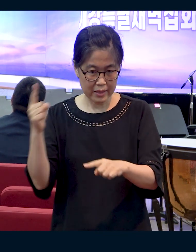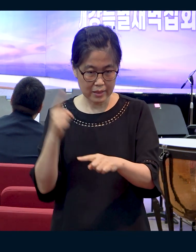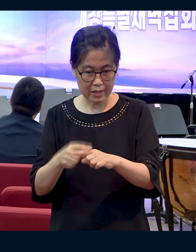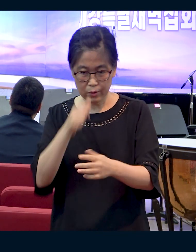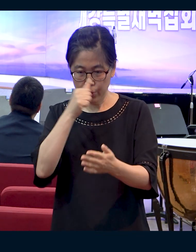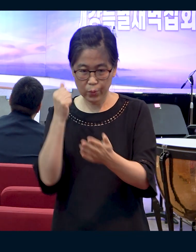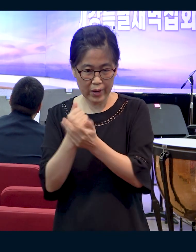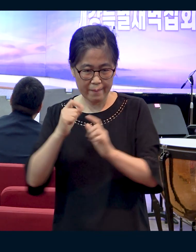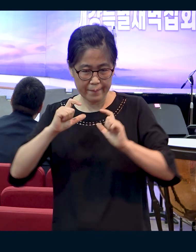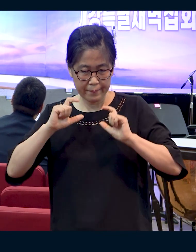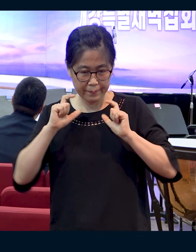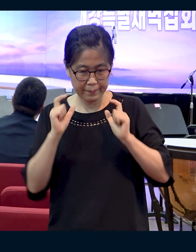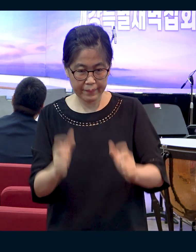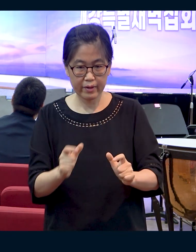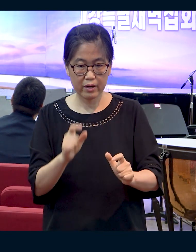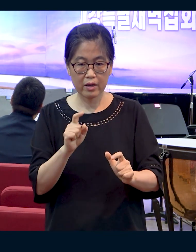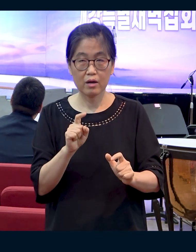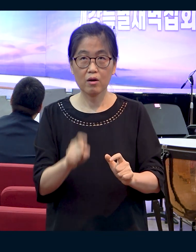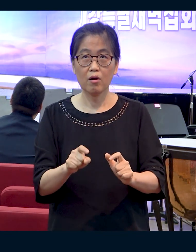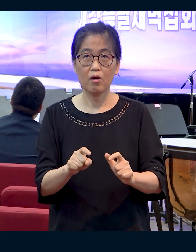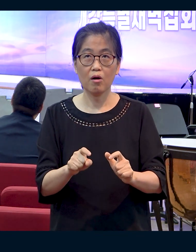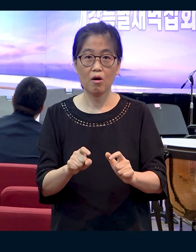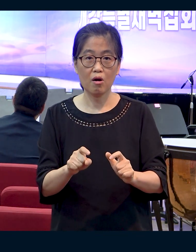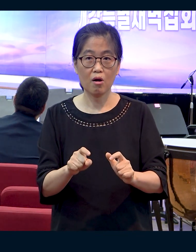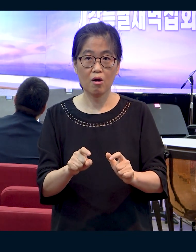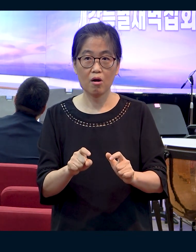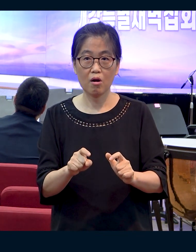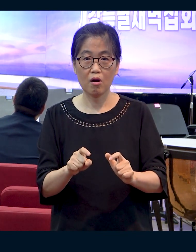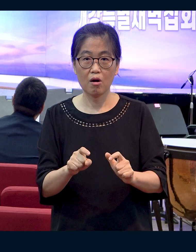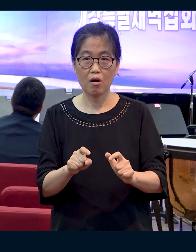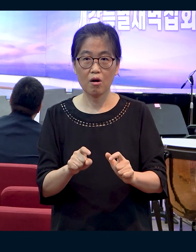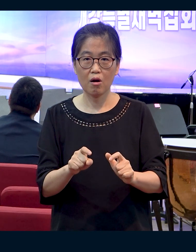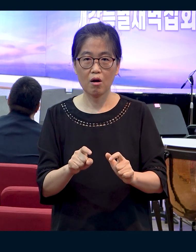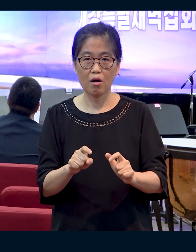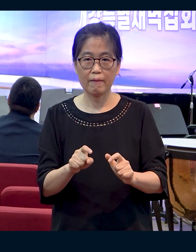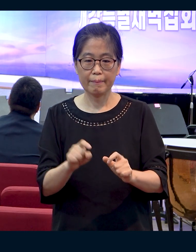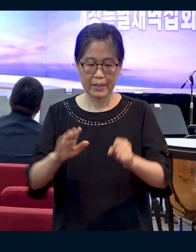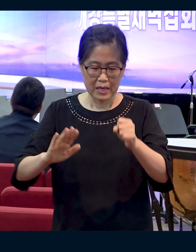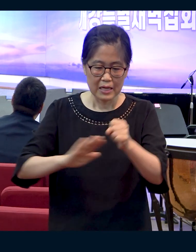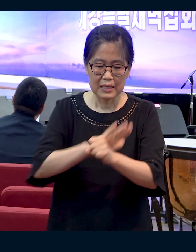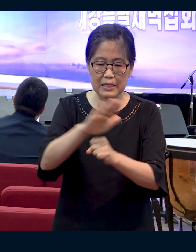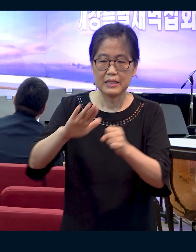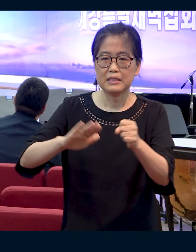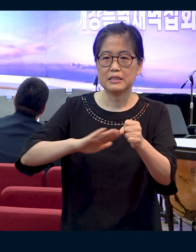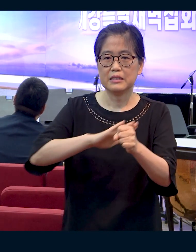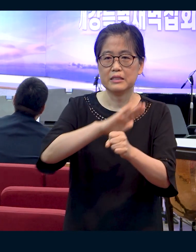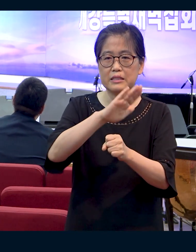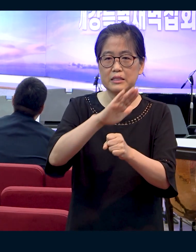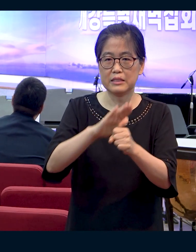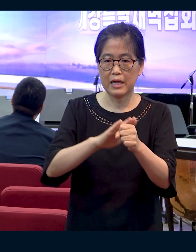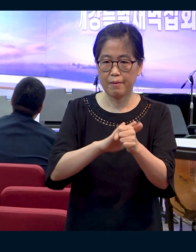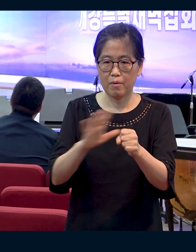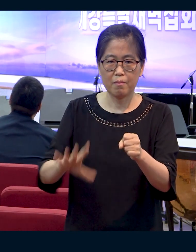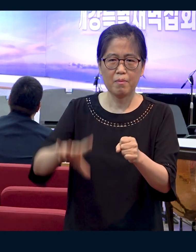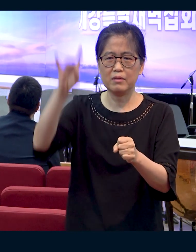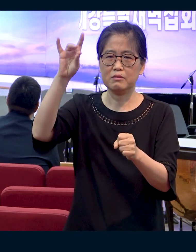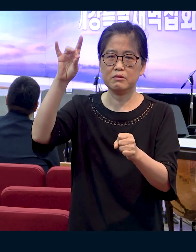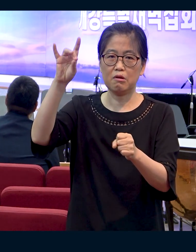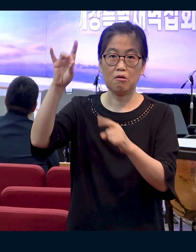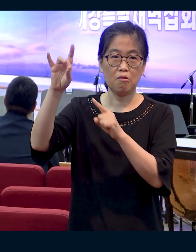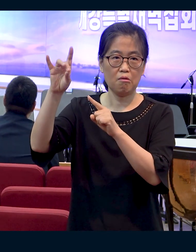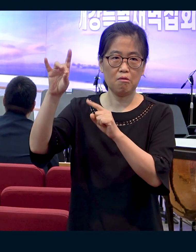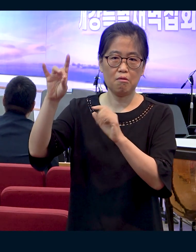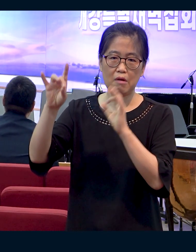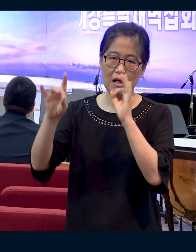판단이라든가 정죄라든가 이런 거 한다 그 말이에요. 그런데 그게 사랑의 계명 아래에 있지 않으면 그